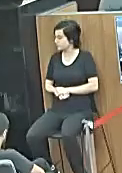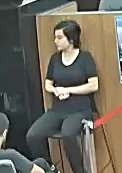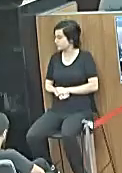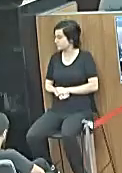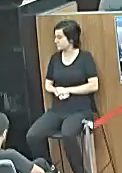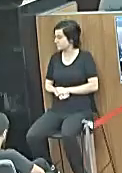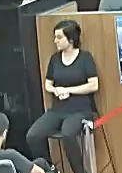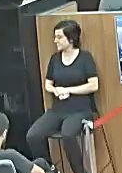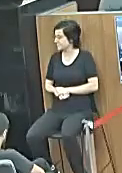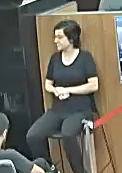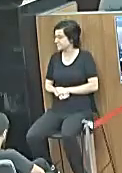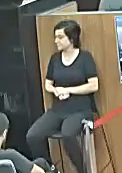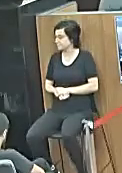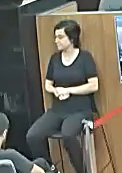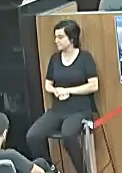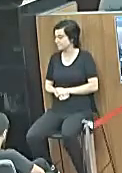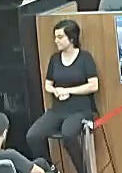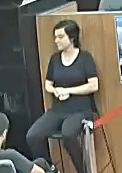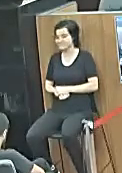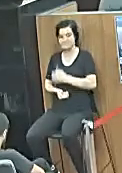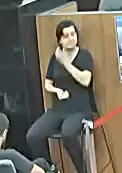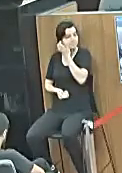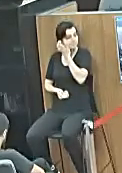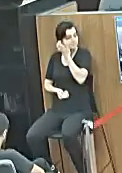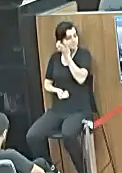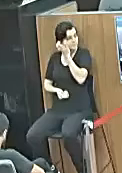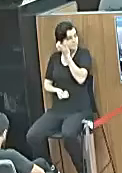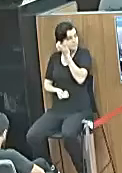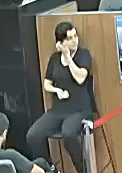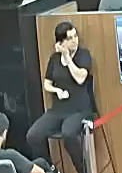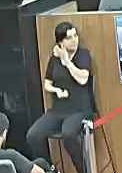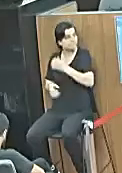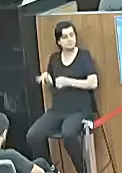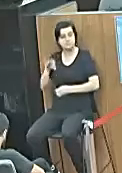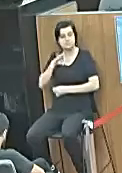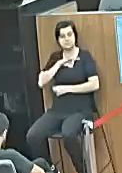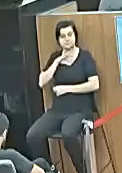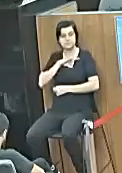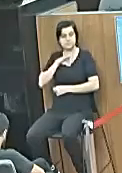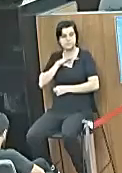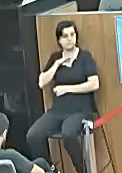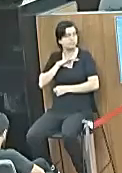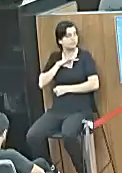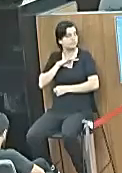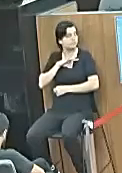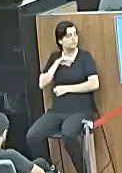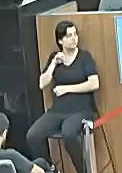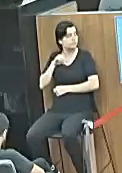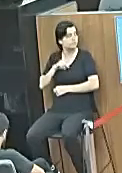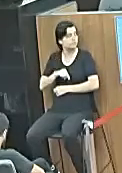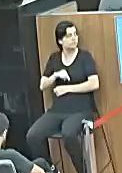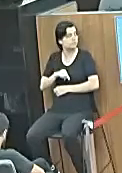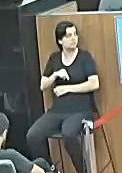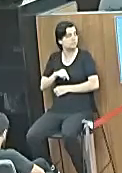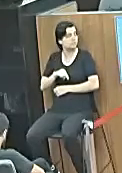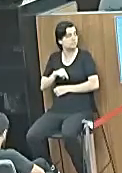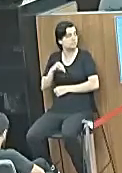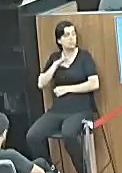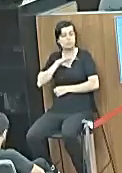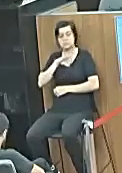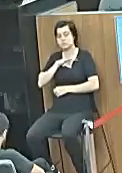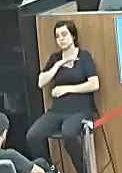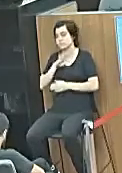maia de betim a polícia civil de minas gerais está com quadro escrivão muito defasado sabendo-se que tem